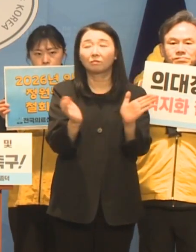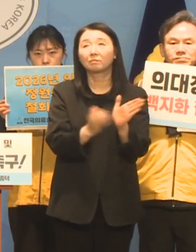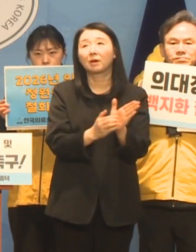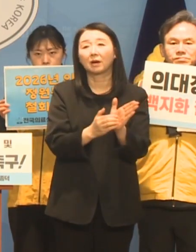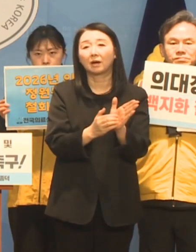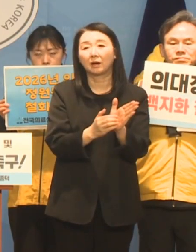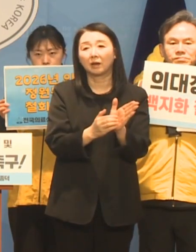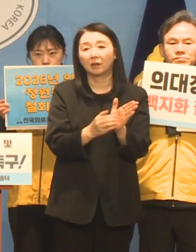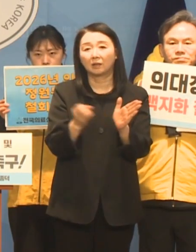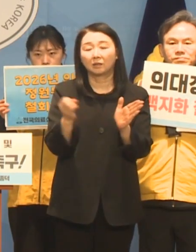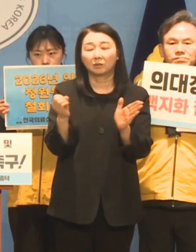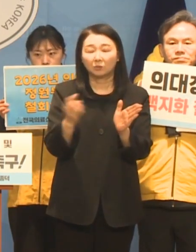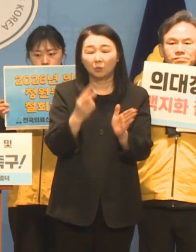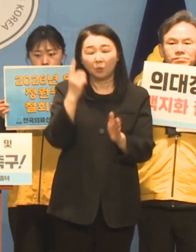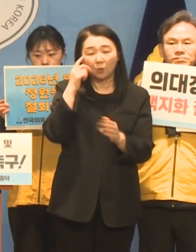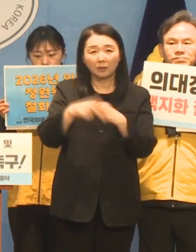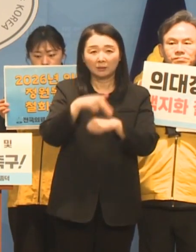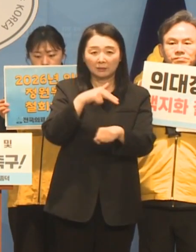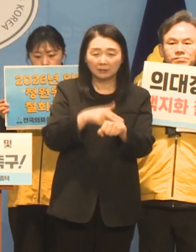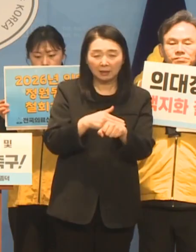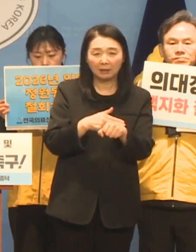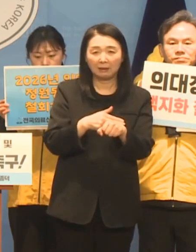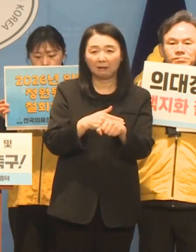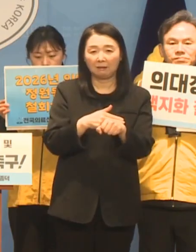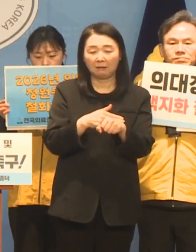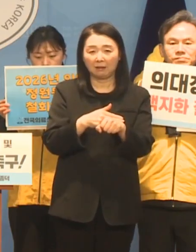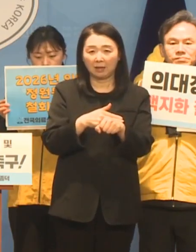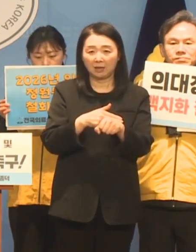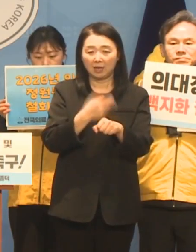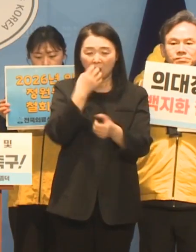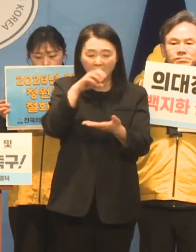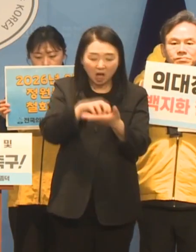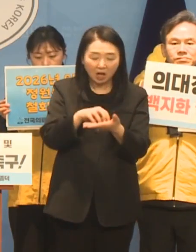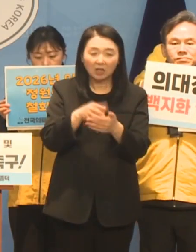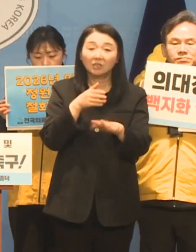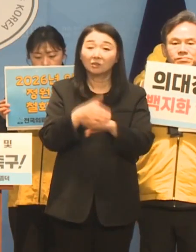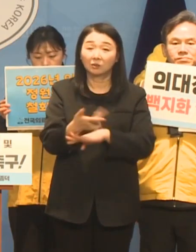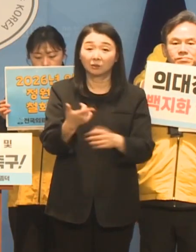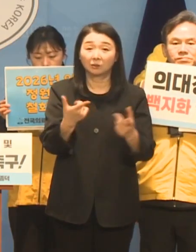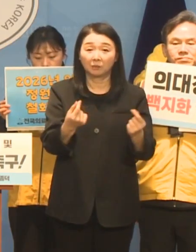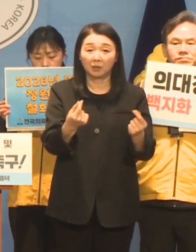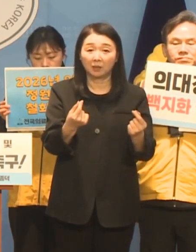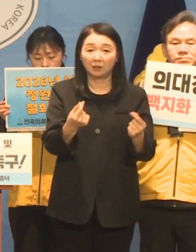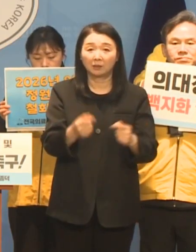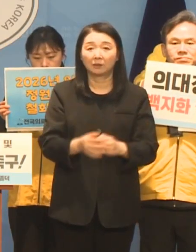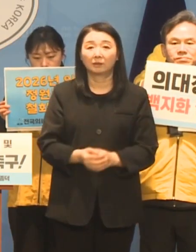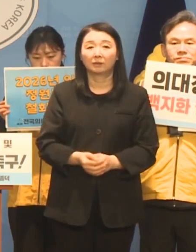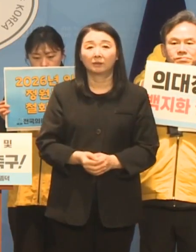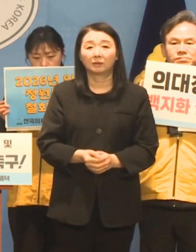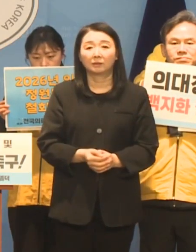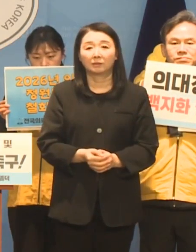배출이 늦어지는 것이기 때문에 그렇지만 당장의 문제